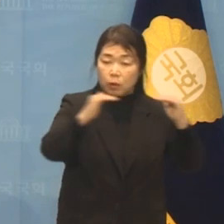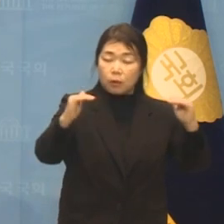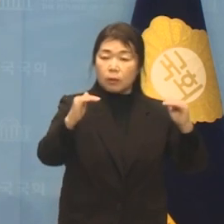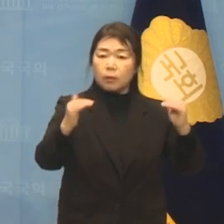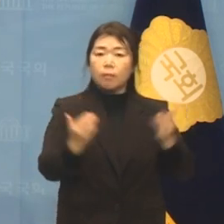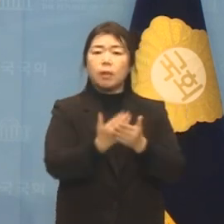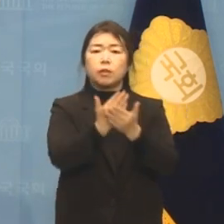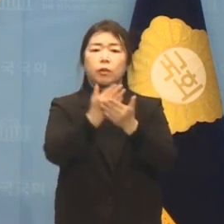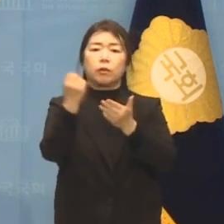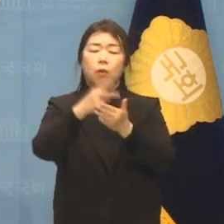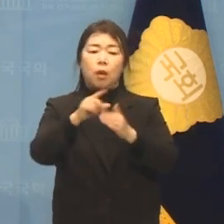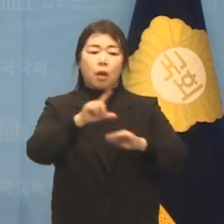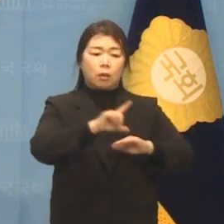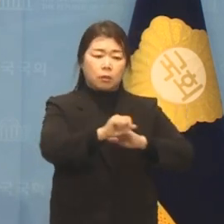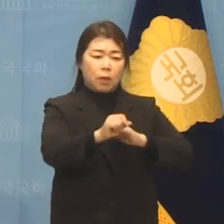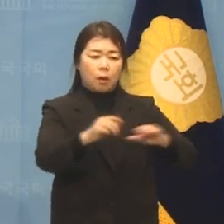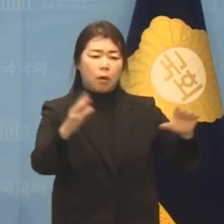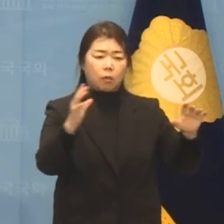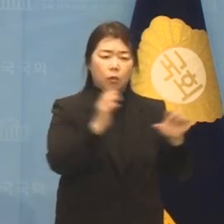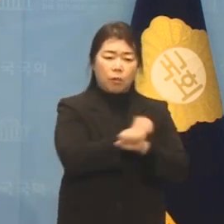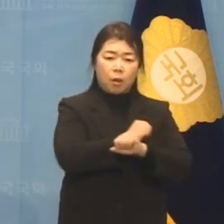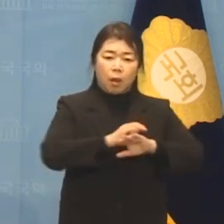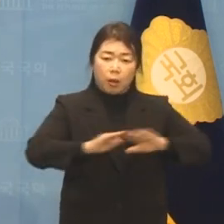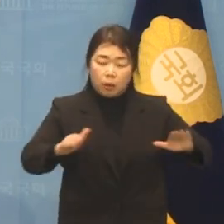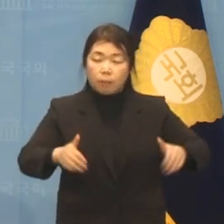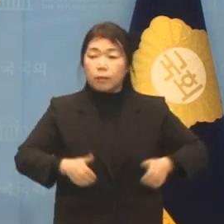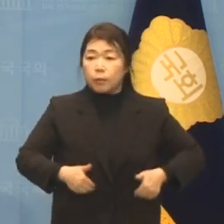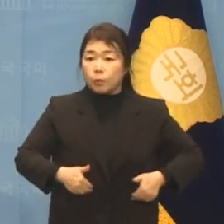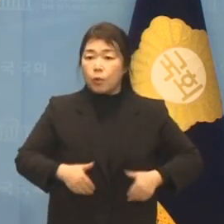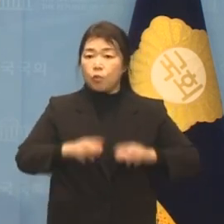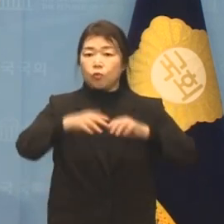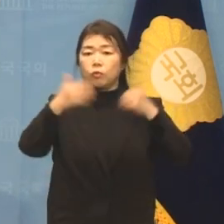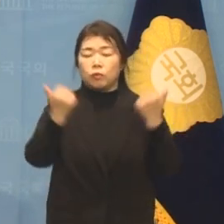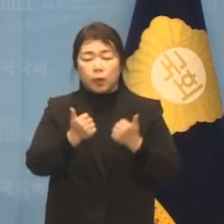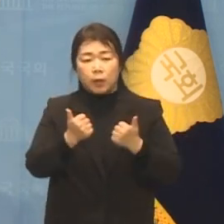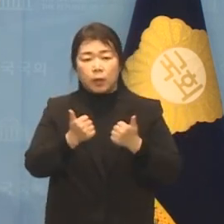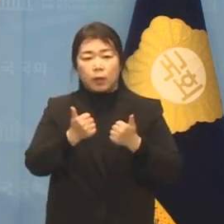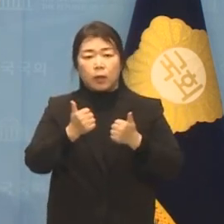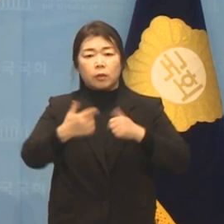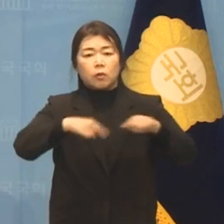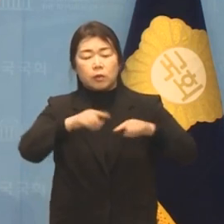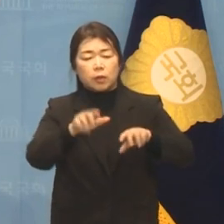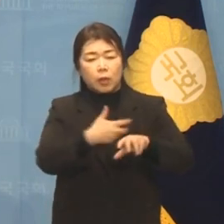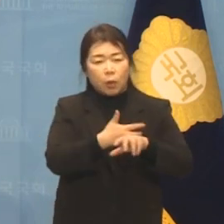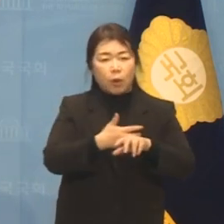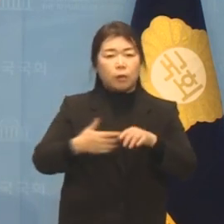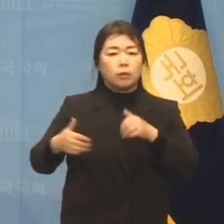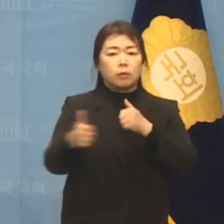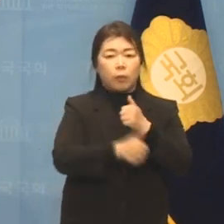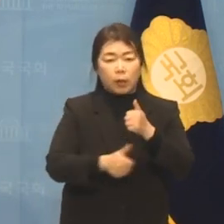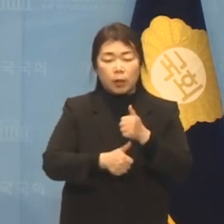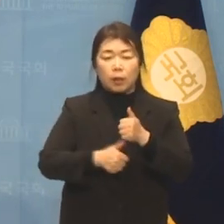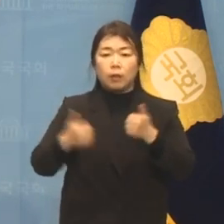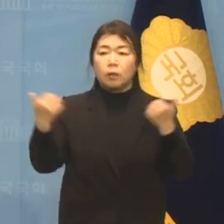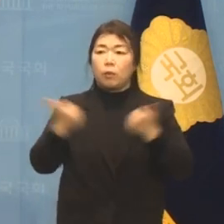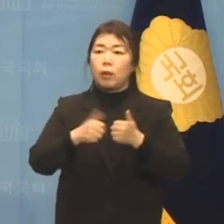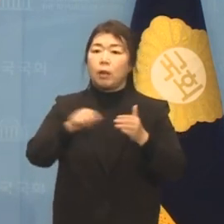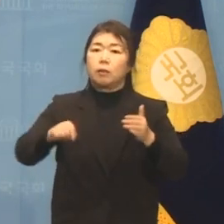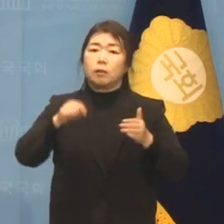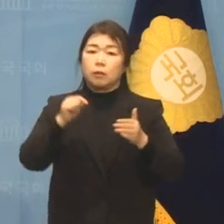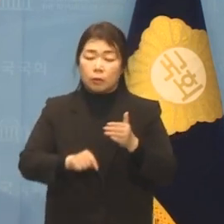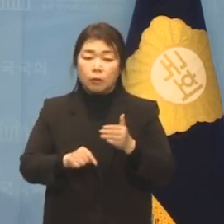균형 발전과 지방 소멸에 대응해야 한다는 국회 정개특위 그리고 전원회의에서의